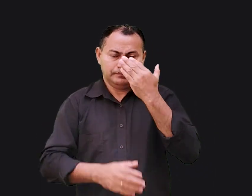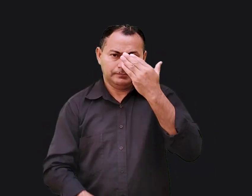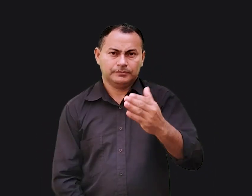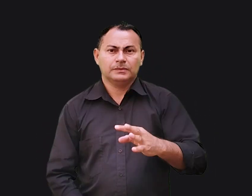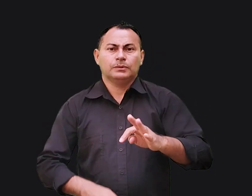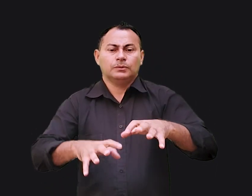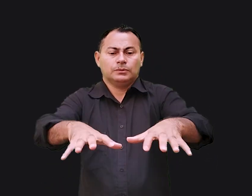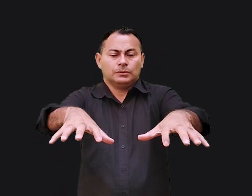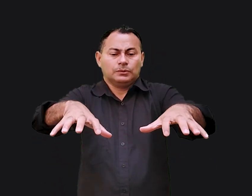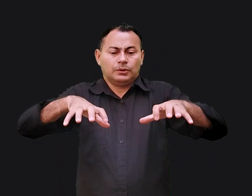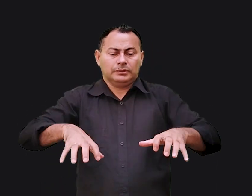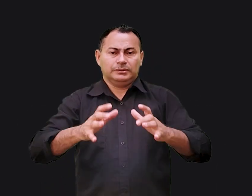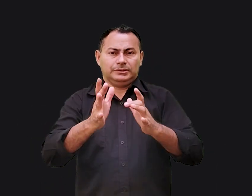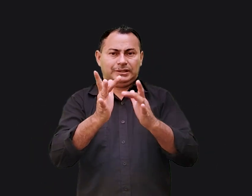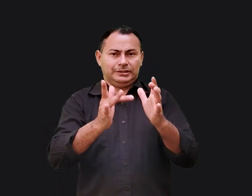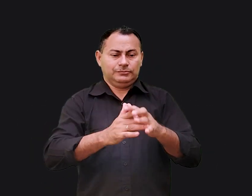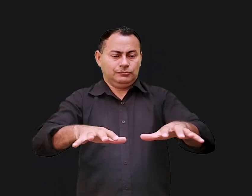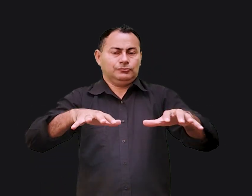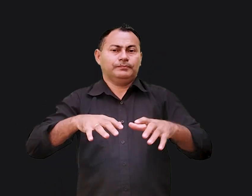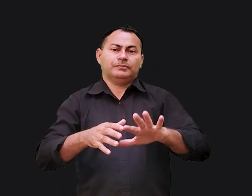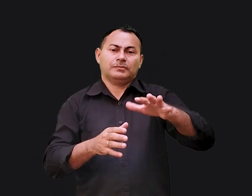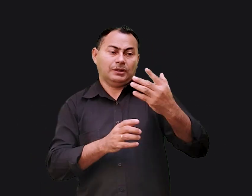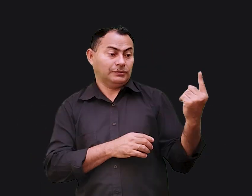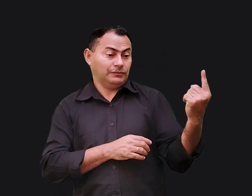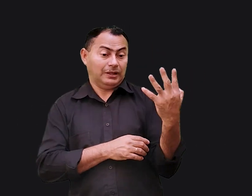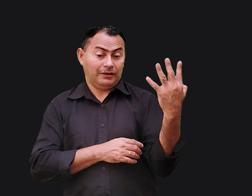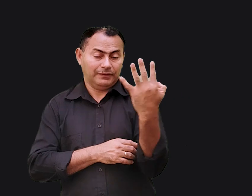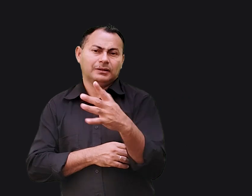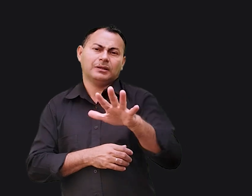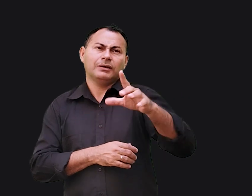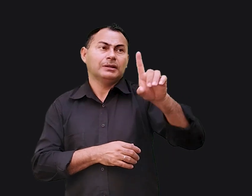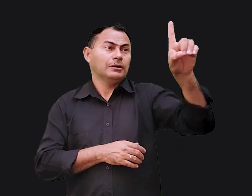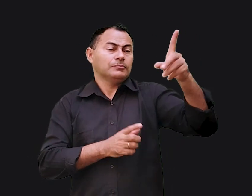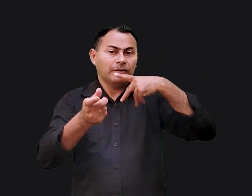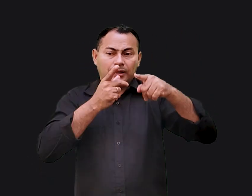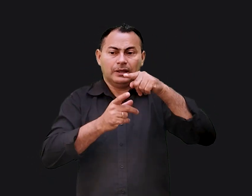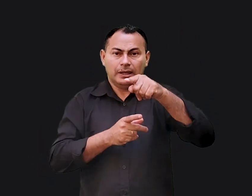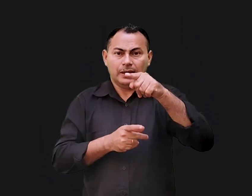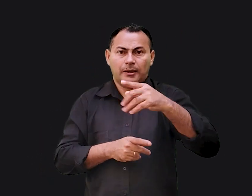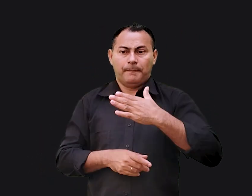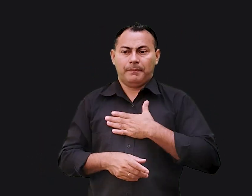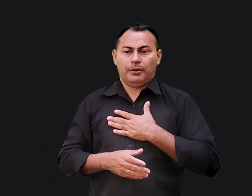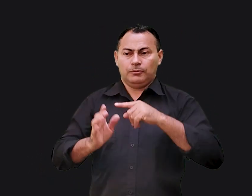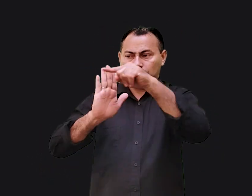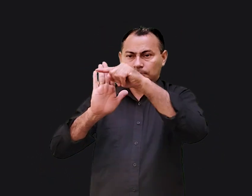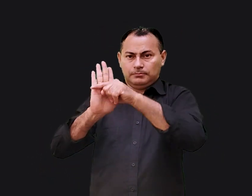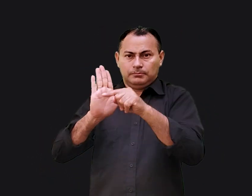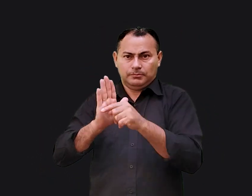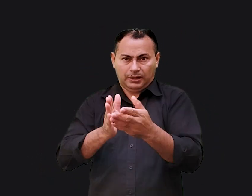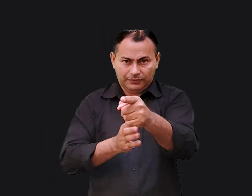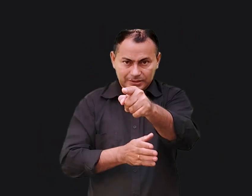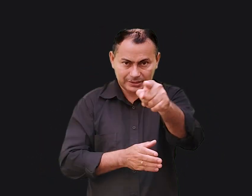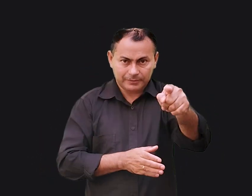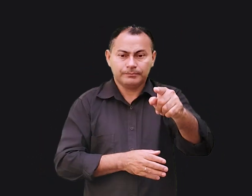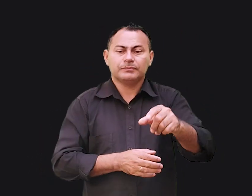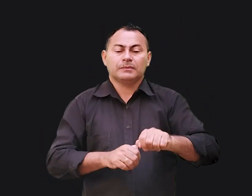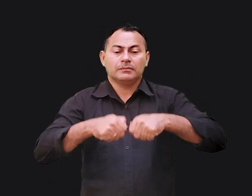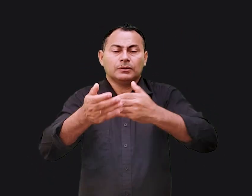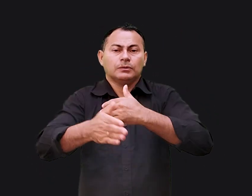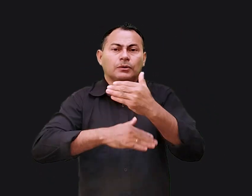diante do trono de Cristo. Talvez até Deus diga: esse era o meu plano para você. Eu dei todos os dons